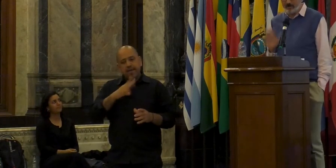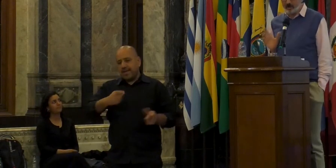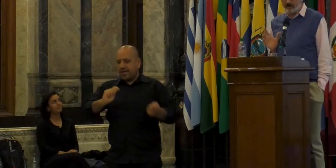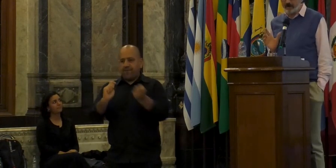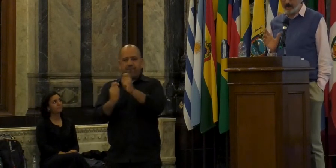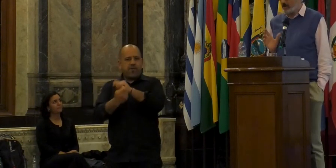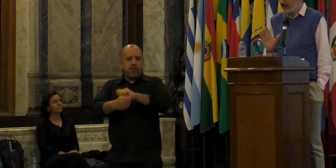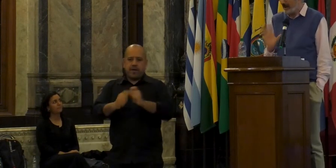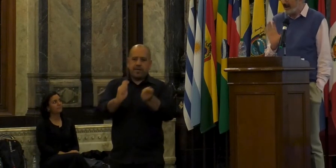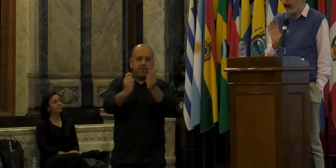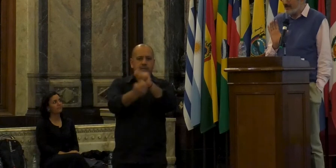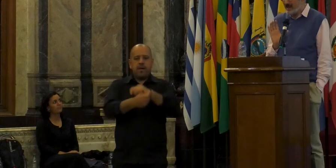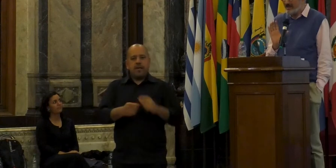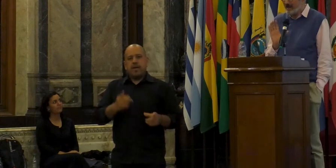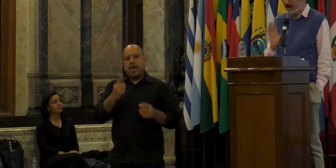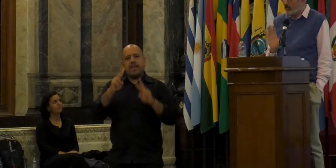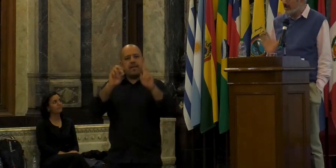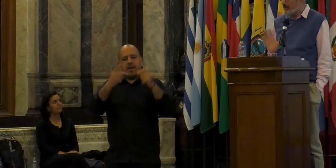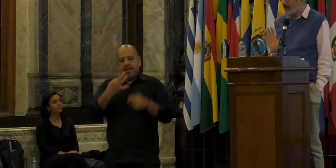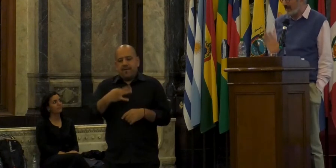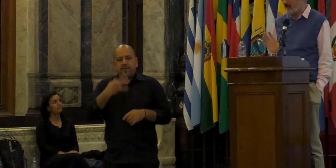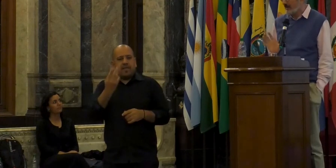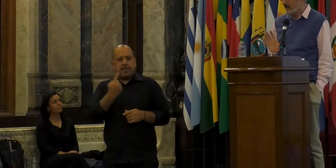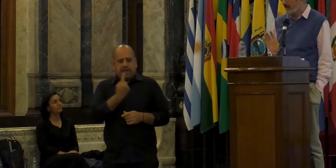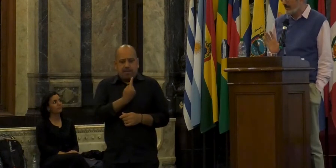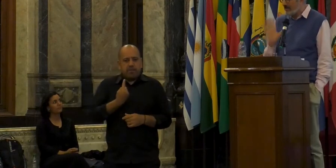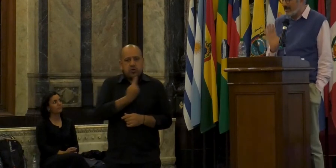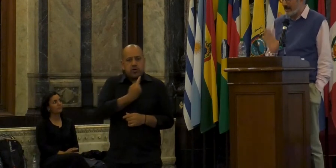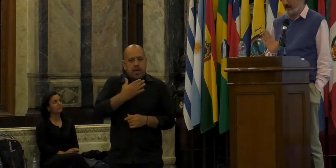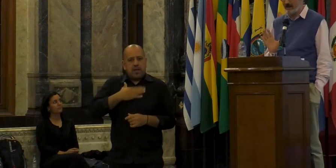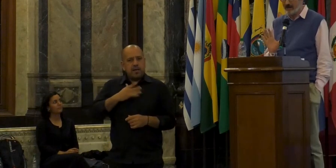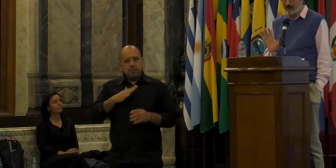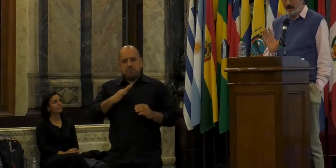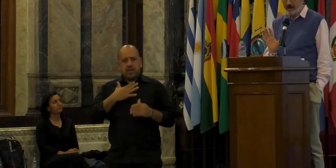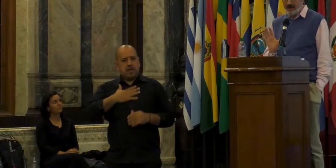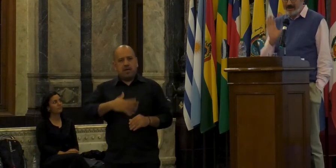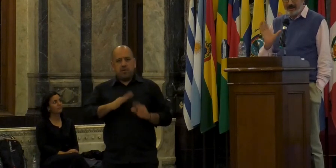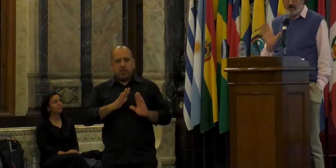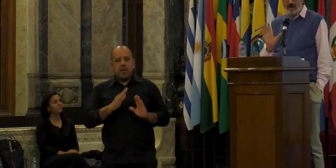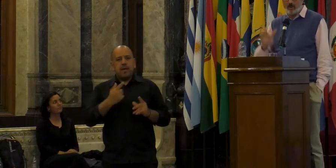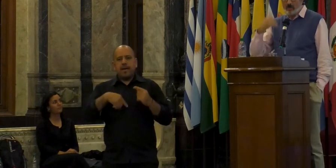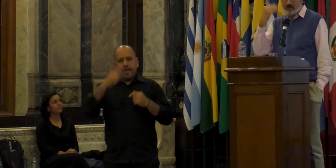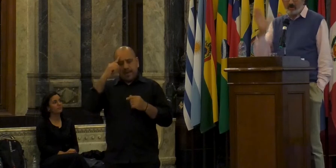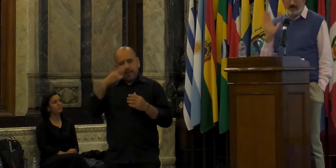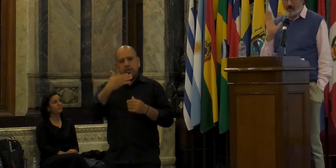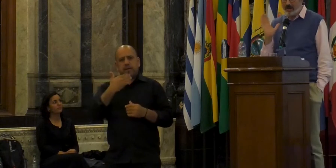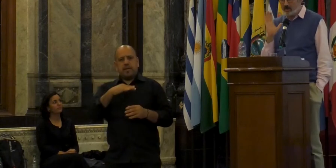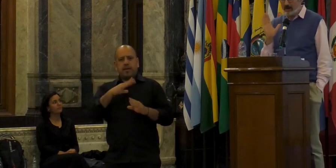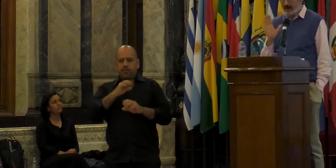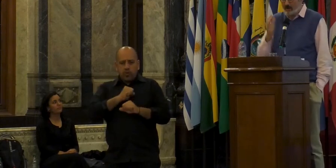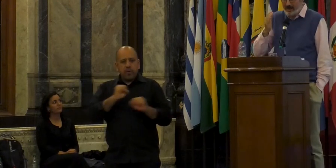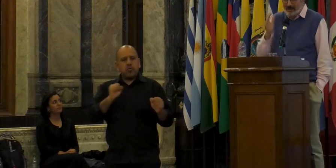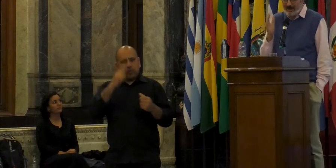Yo lo primero que diría, oye, la vida íntima dejémosla en paz, para empezar. Entendámosla, luego podremos